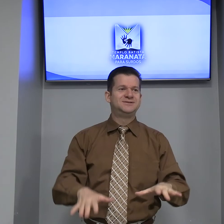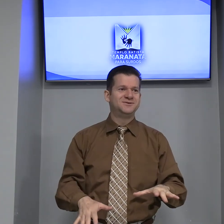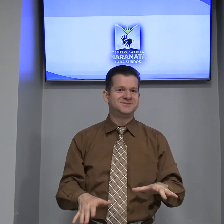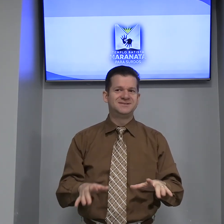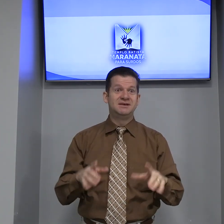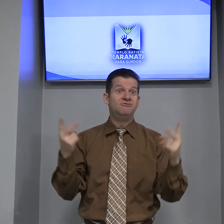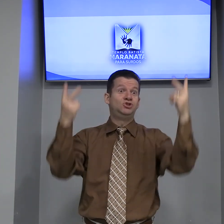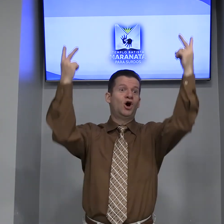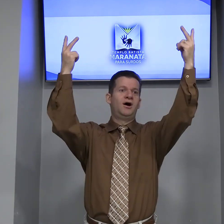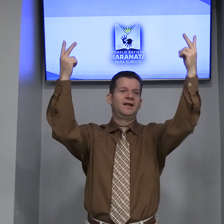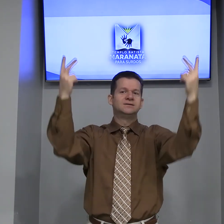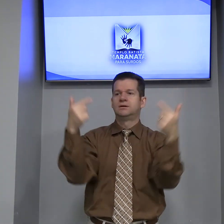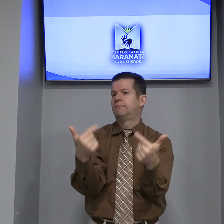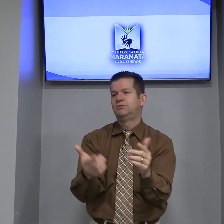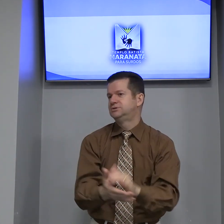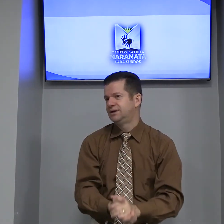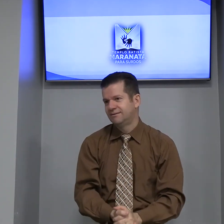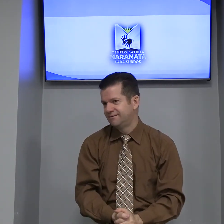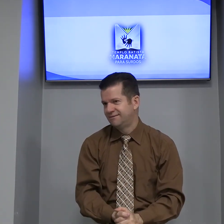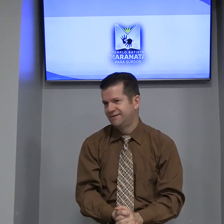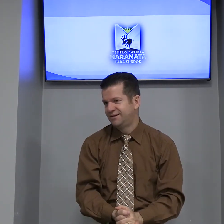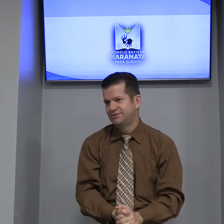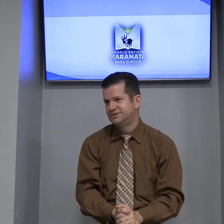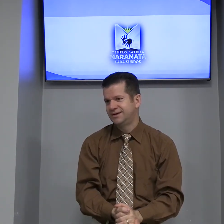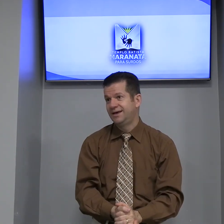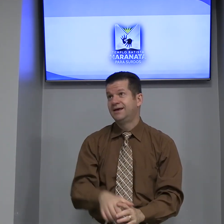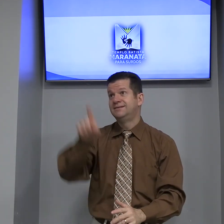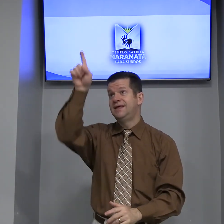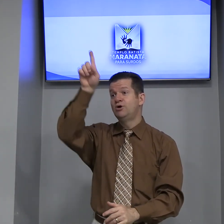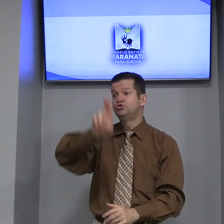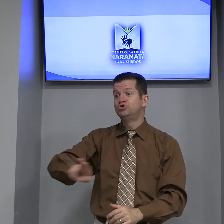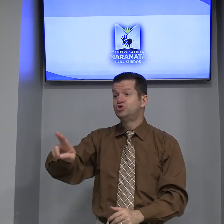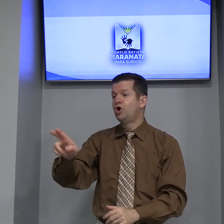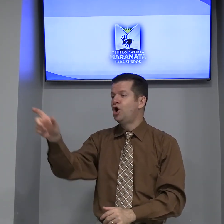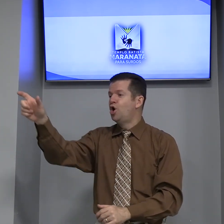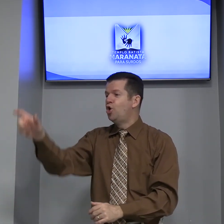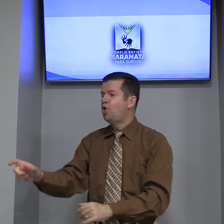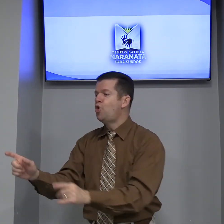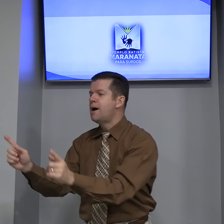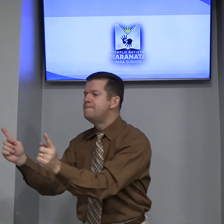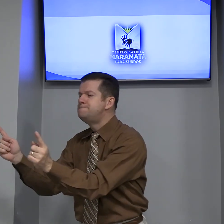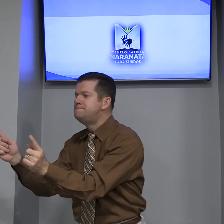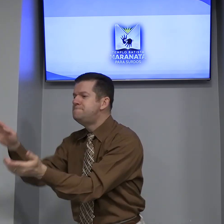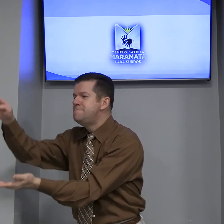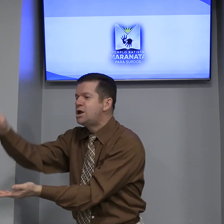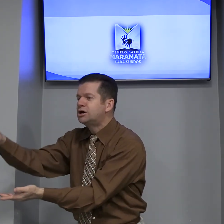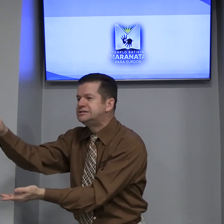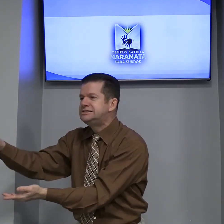bênçãos, vitórias, mas não tinha. Deus usou o